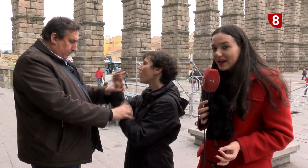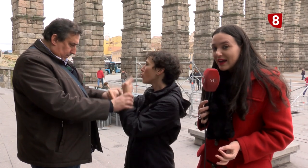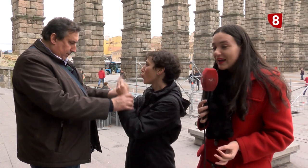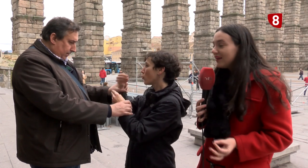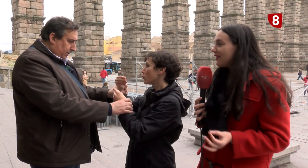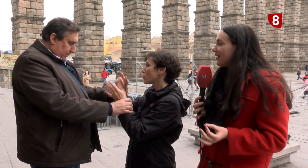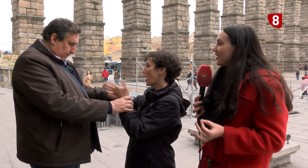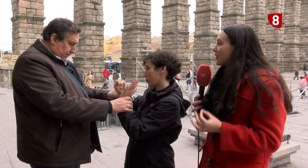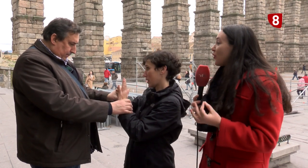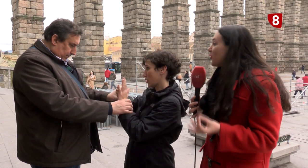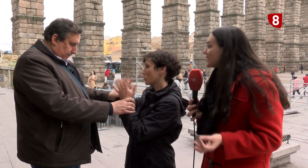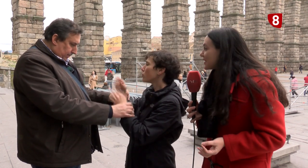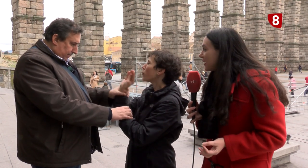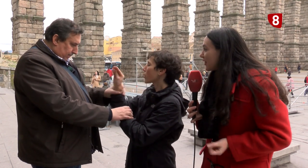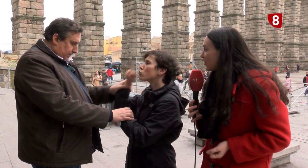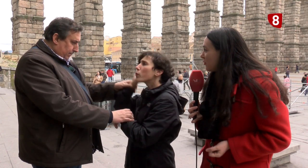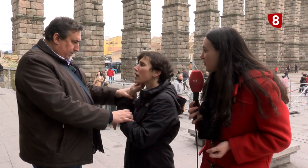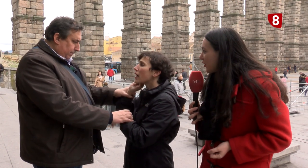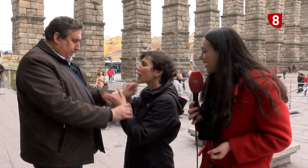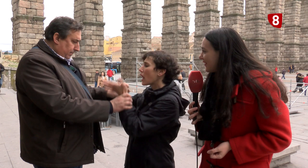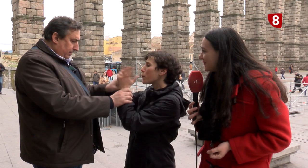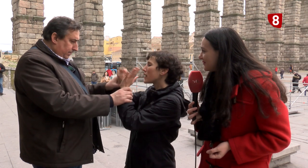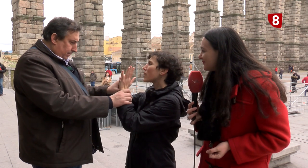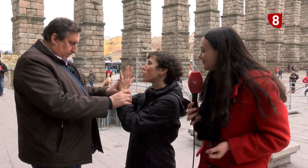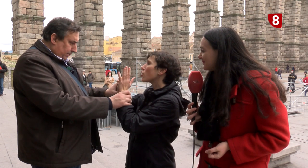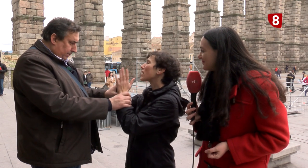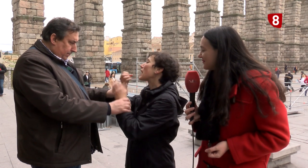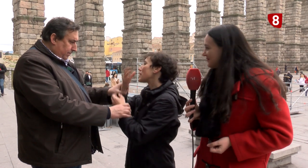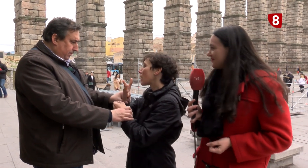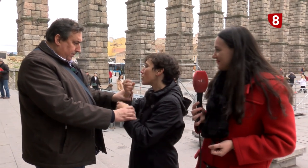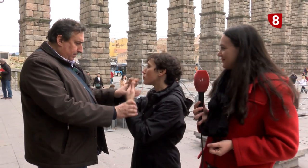miguel ángel cómo es esta aplicación cómo funciona